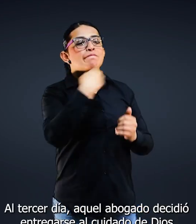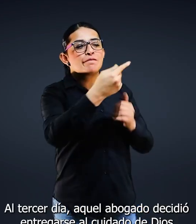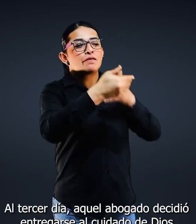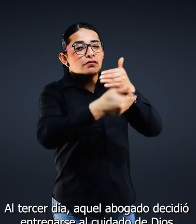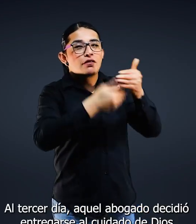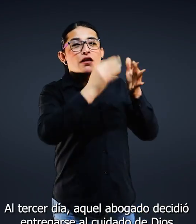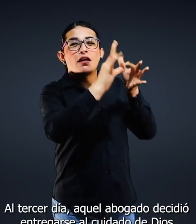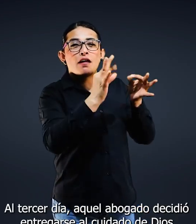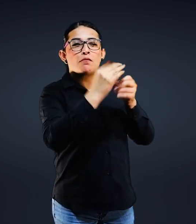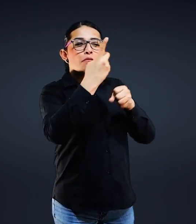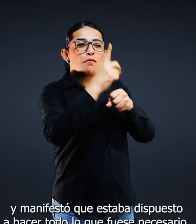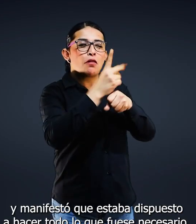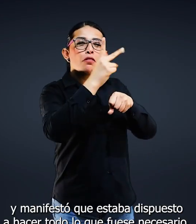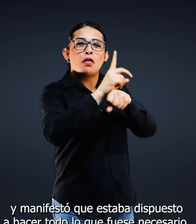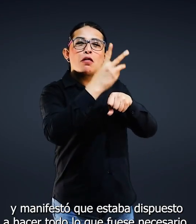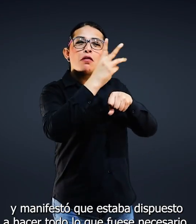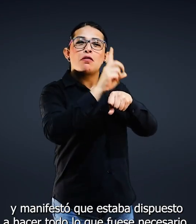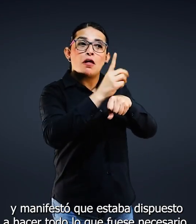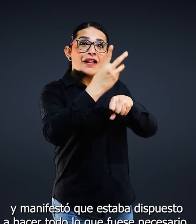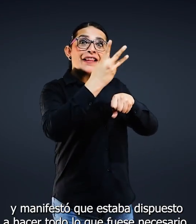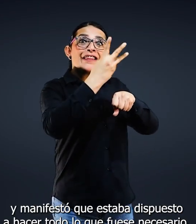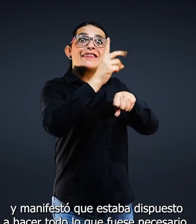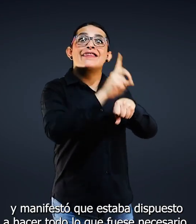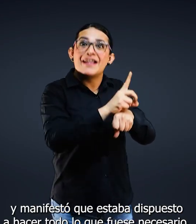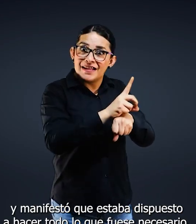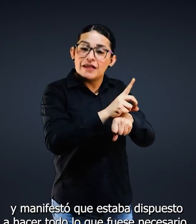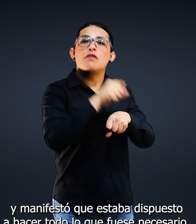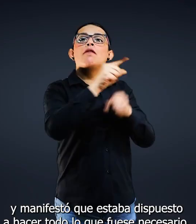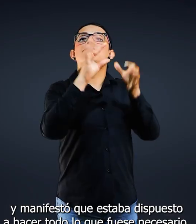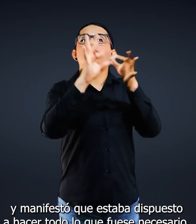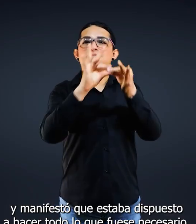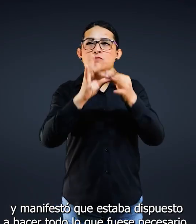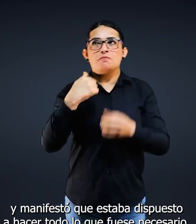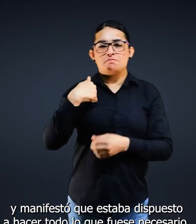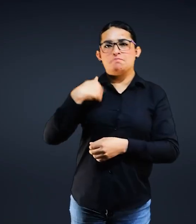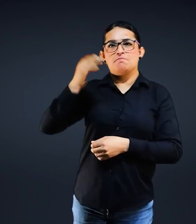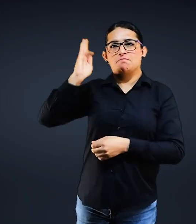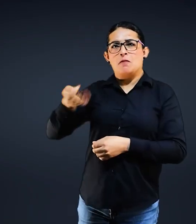entregarse al cuidado de Dios y manifestó que estaba dispuesto a hacer todo lo que fuese necesario.